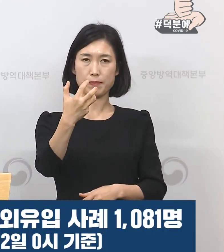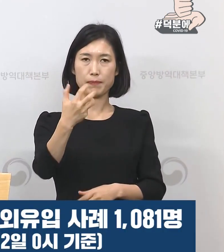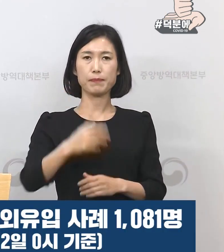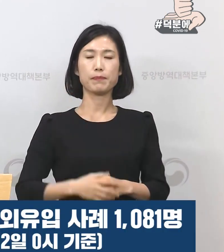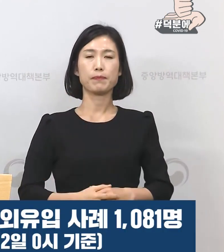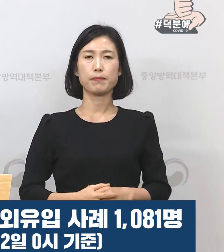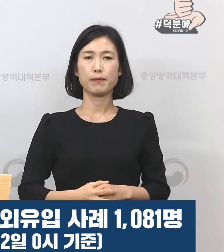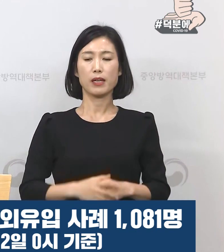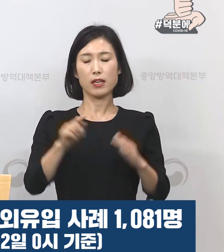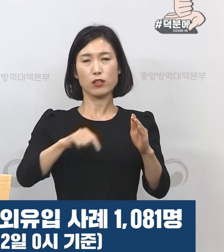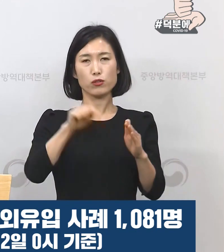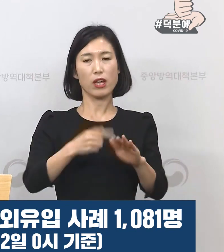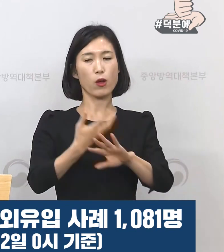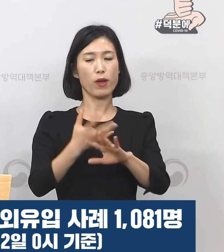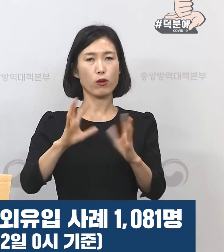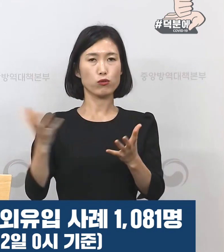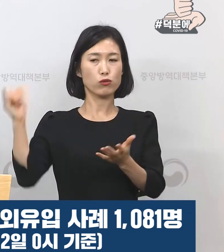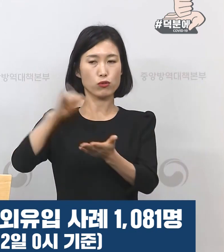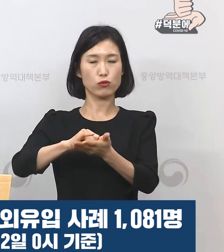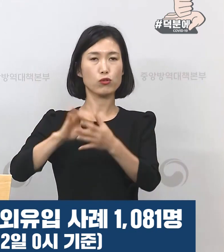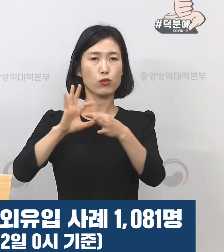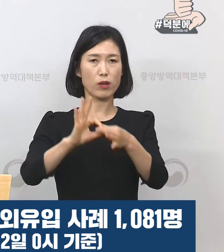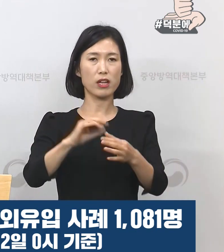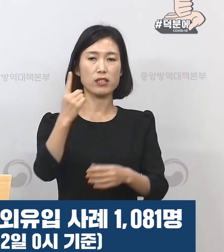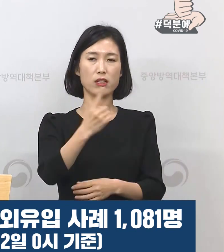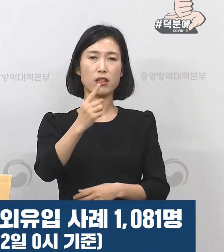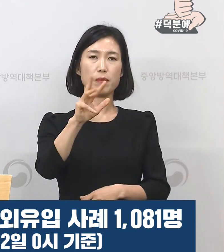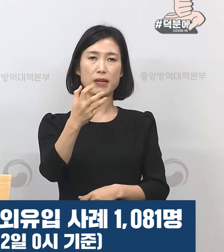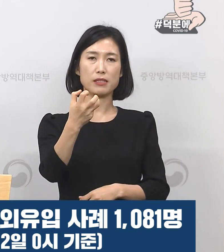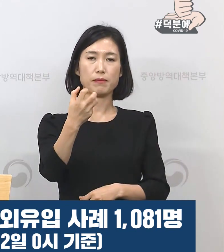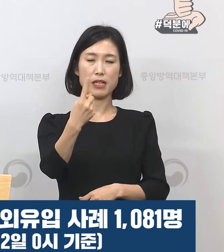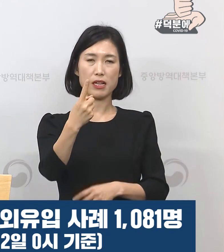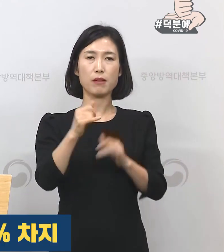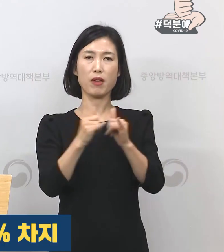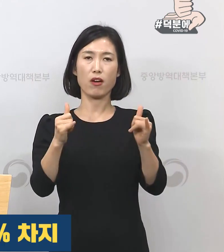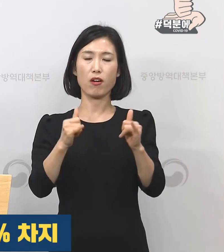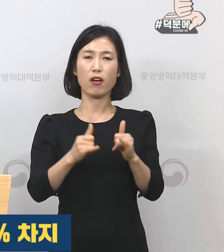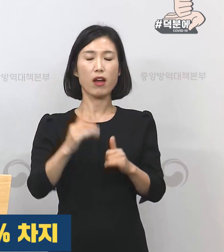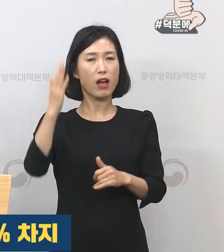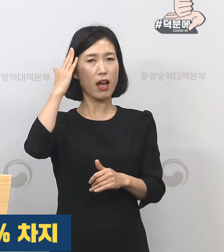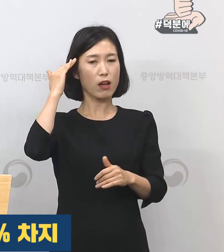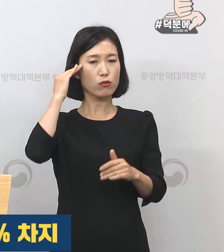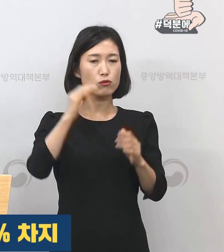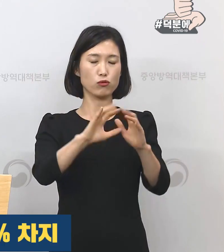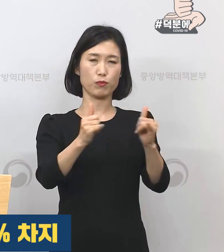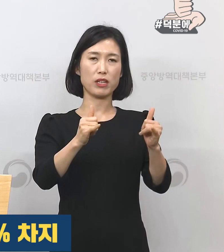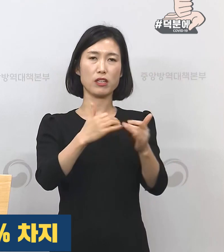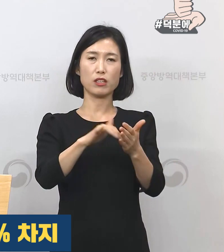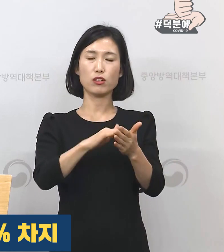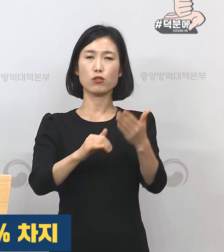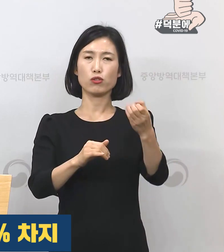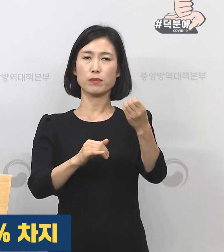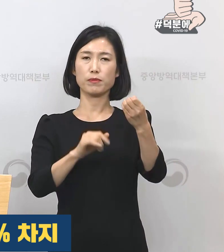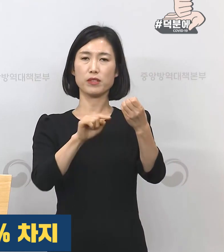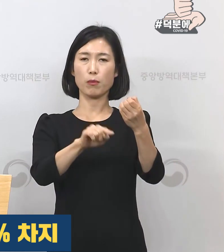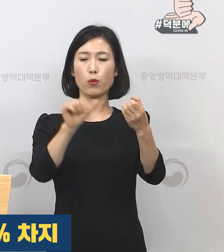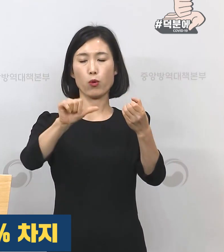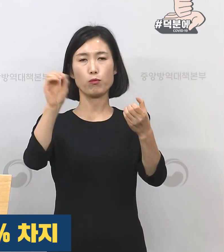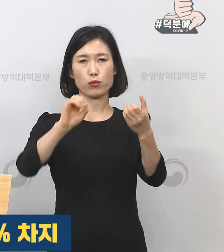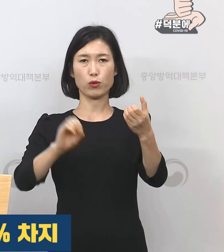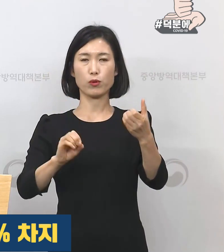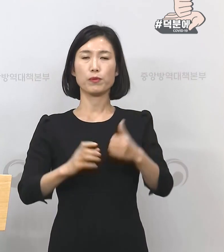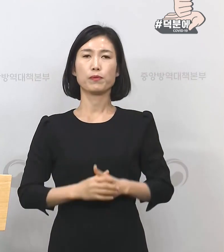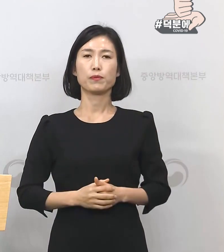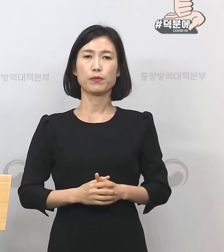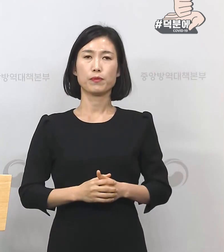1,780명입니다. 이 중에서 해외 유입이 1,081명이며 우리나라 국민이 90.5%를 차지하고